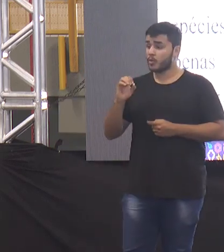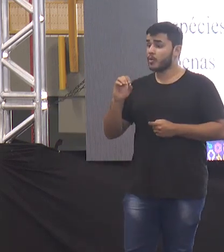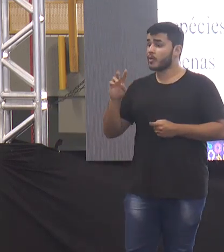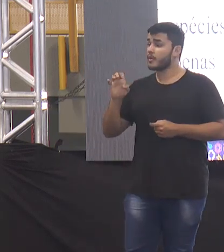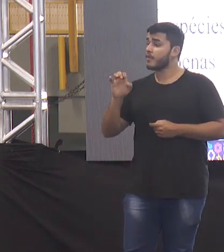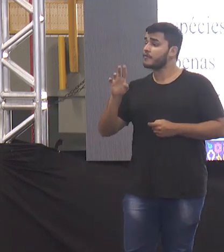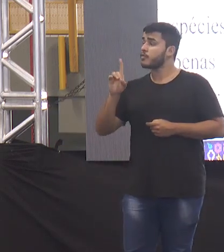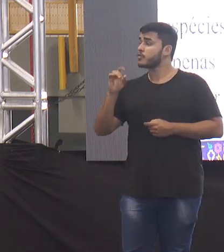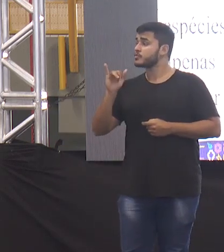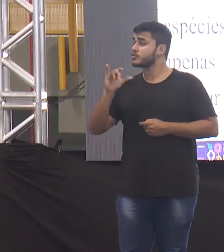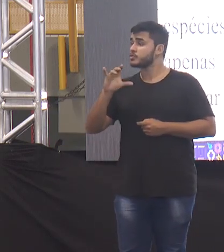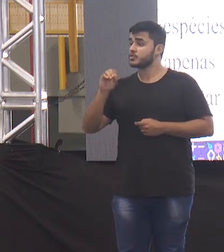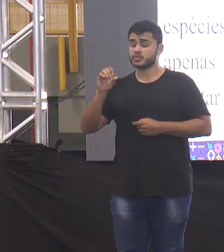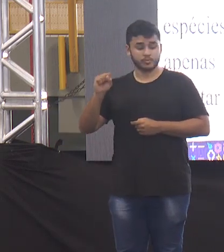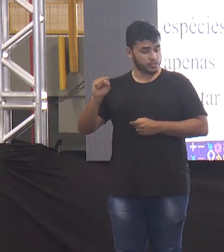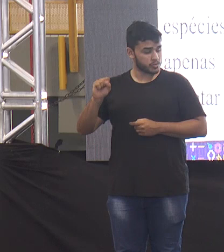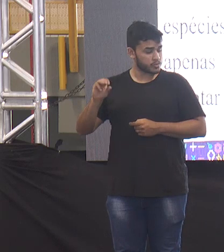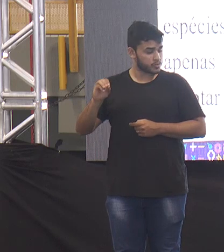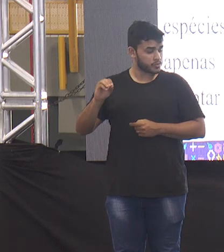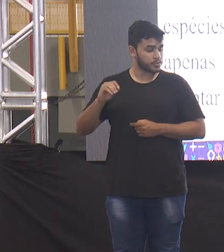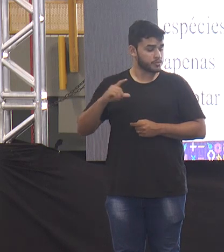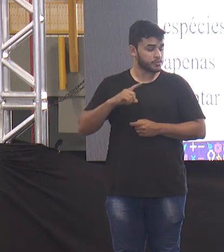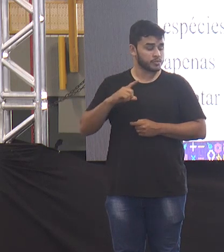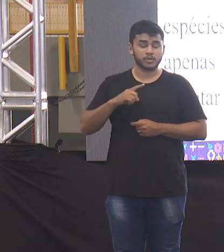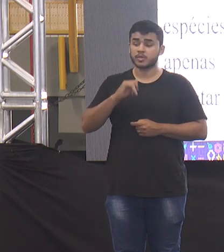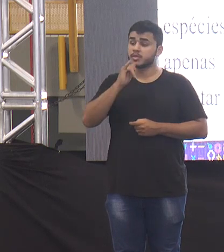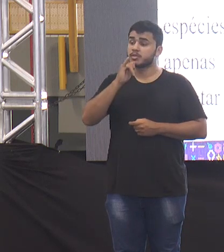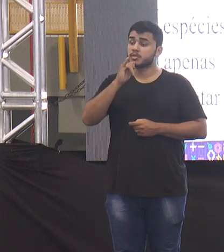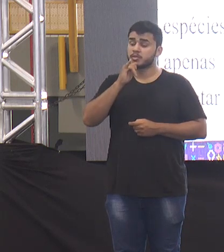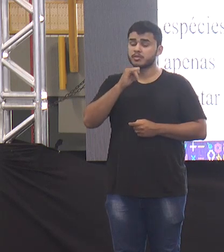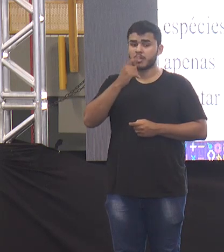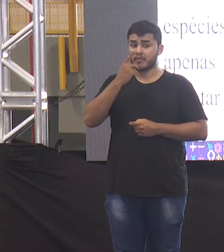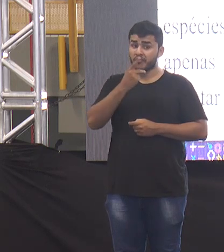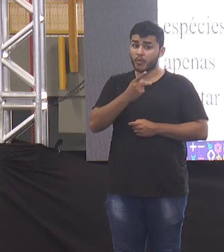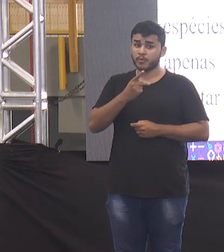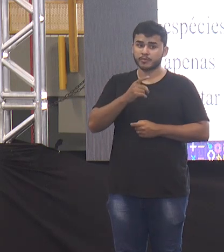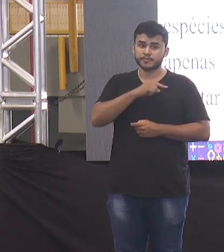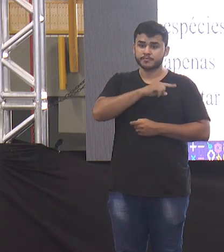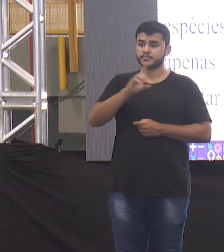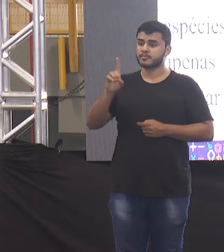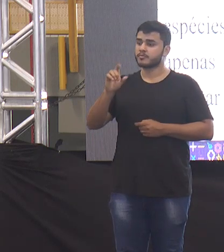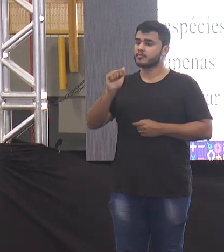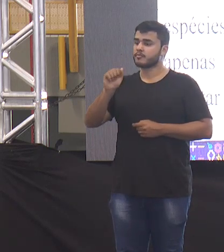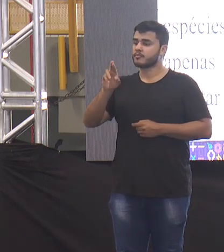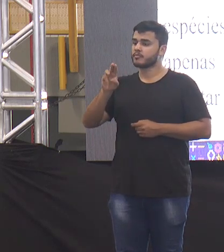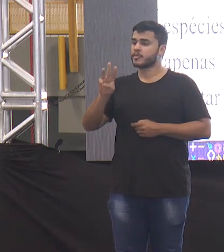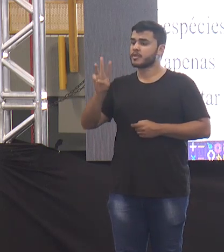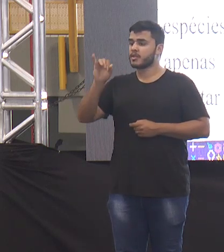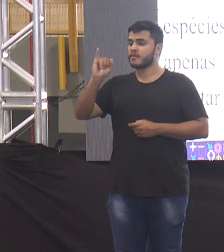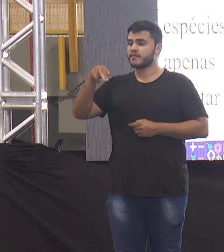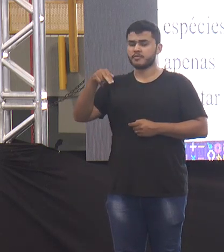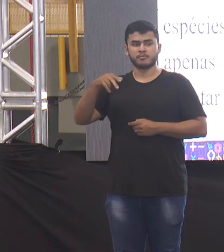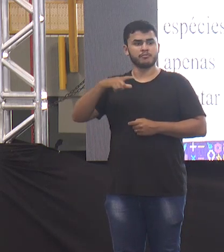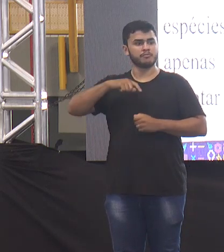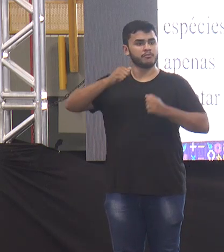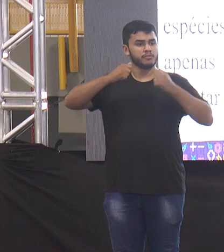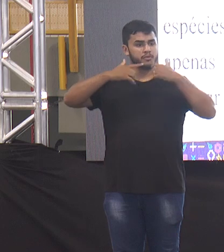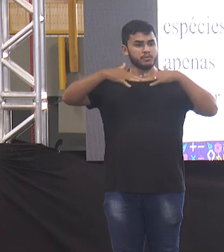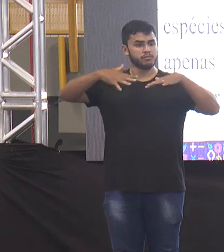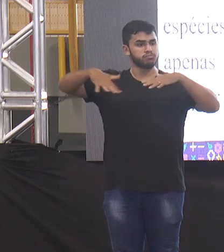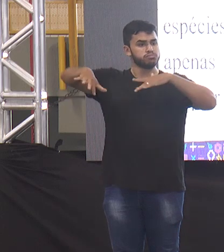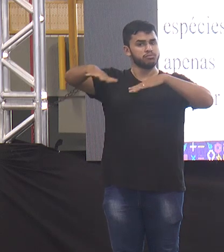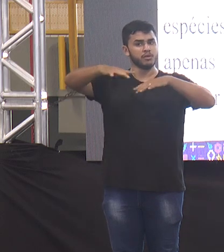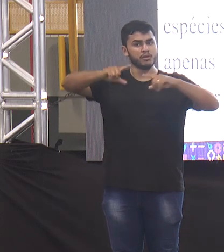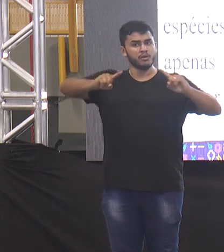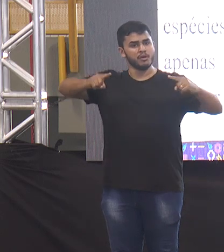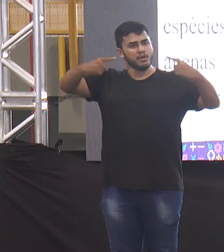Ora, o Charles Darwin disse que na natureza há uma competição e que